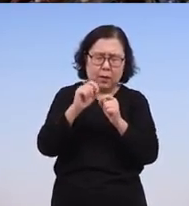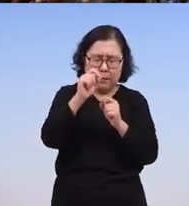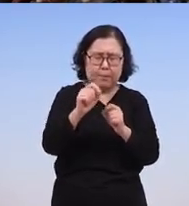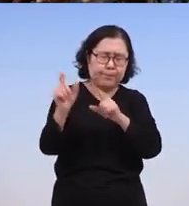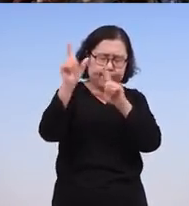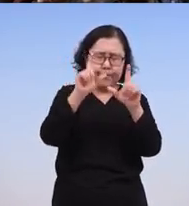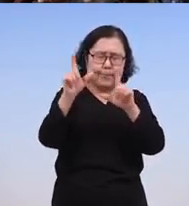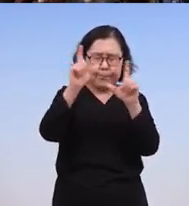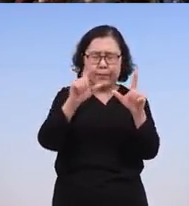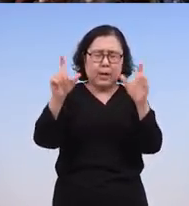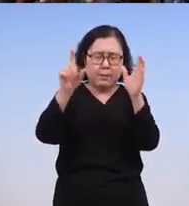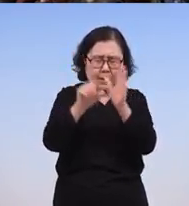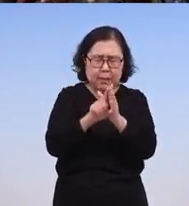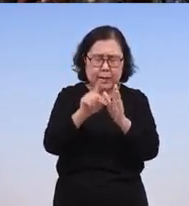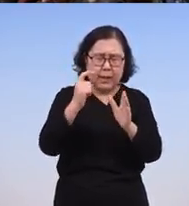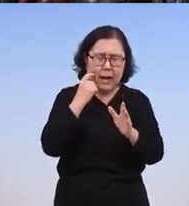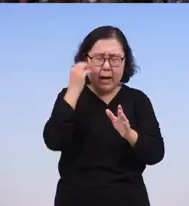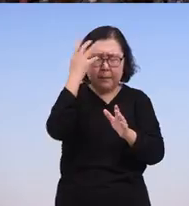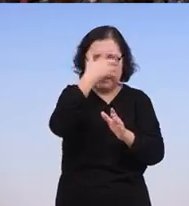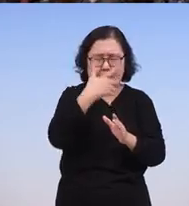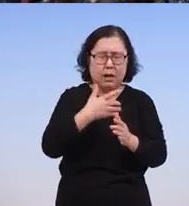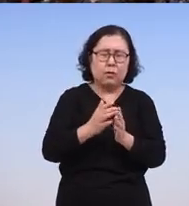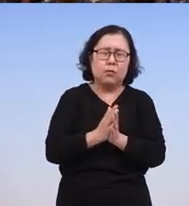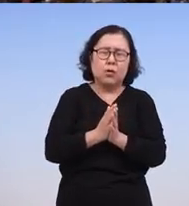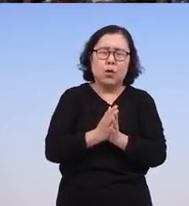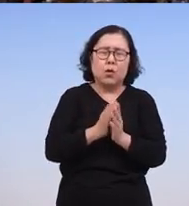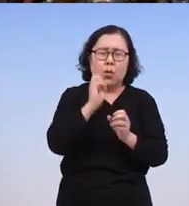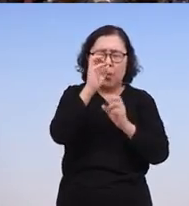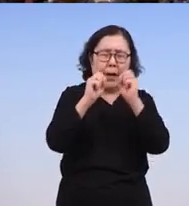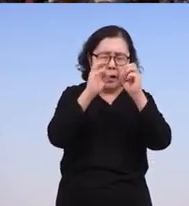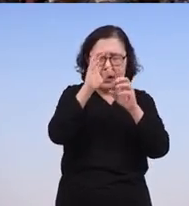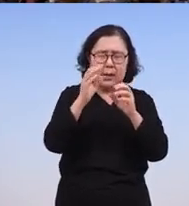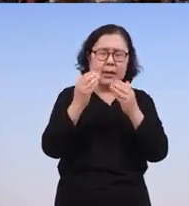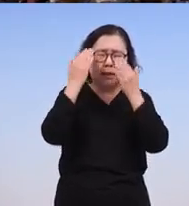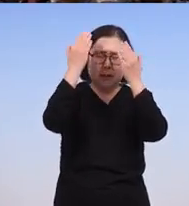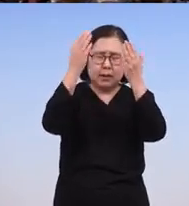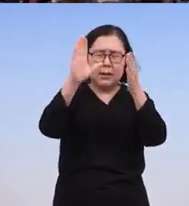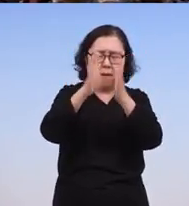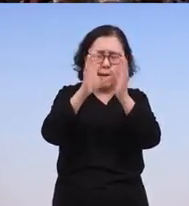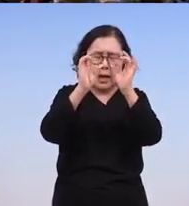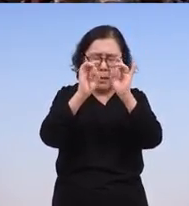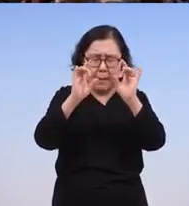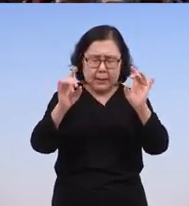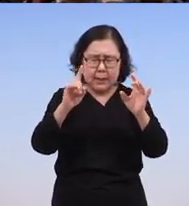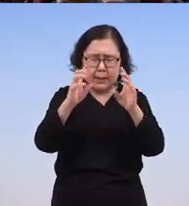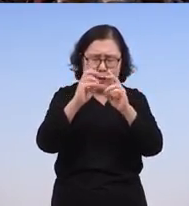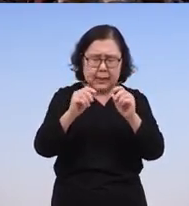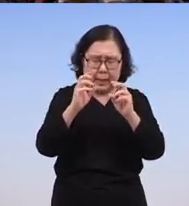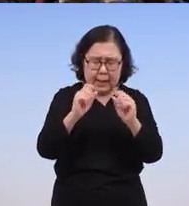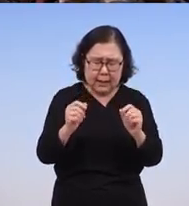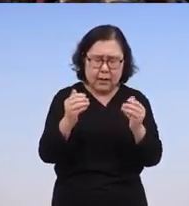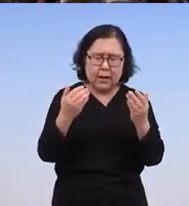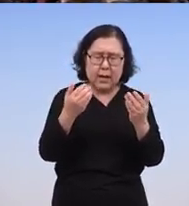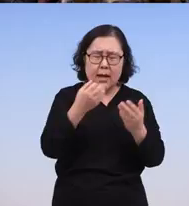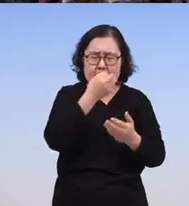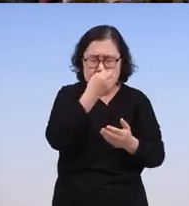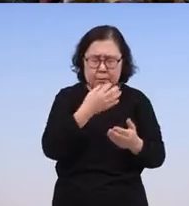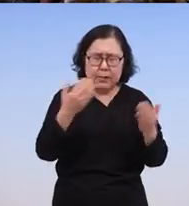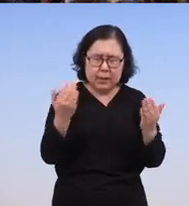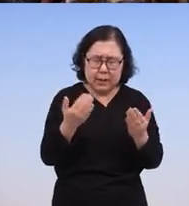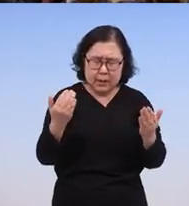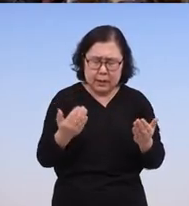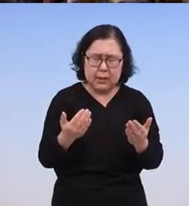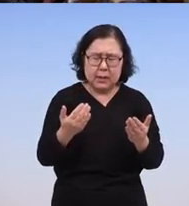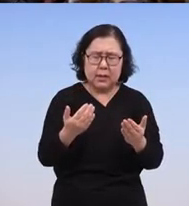것을 믿사옵나이다. 하나님 아버지, 이 아름다운 고백을 드려줄 때마다 이 땅에서의 이 두 가지 적용을 늘